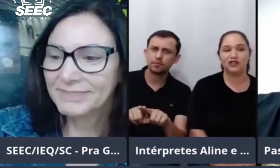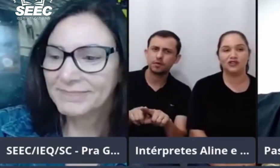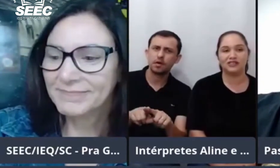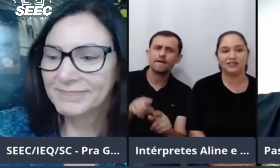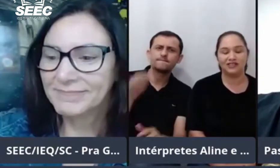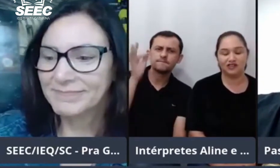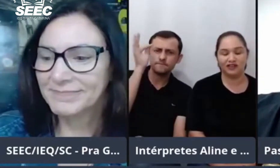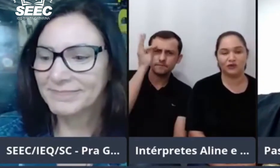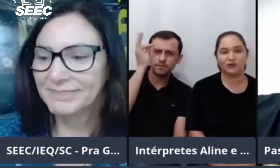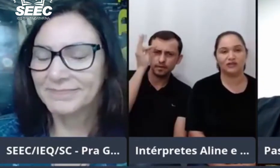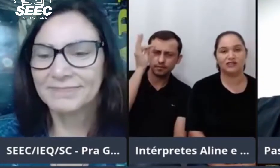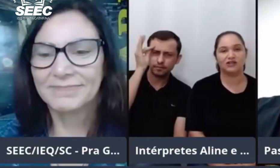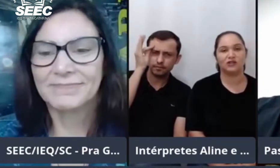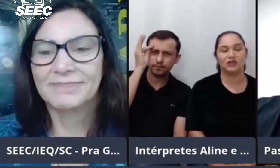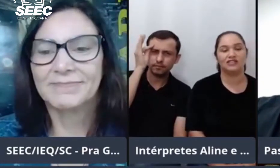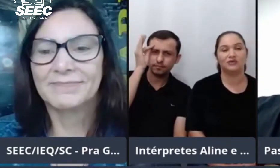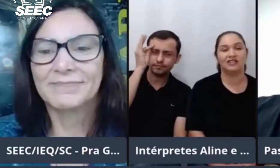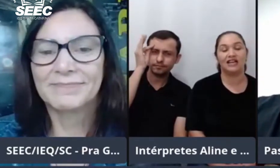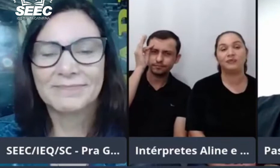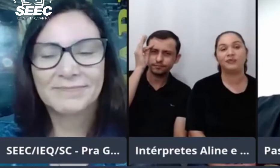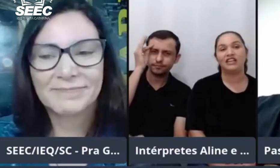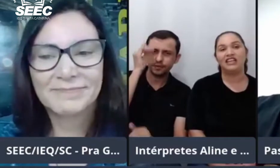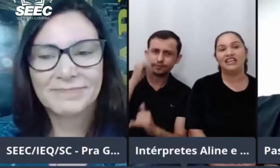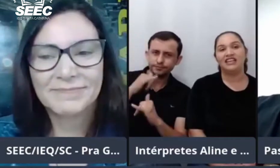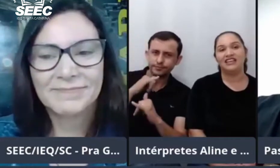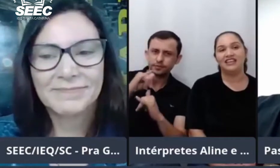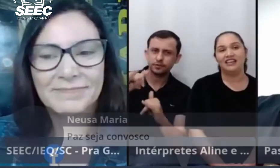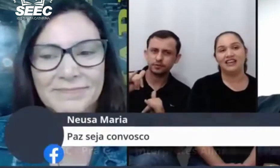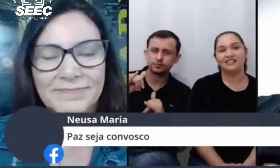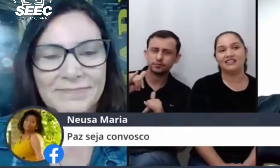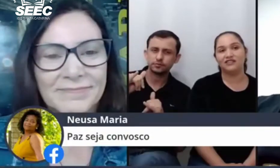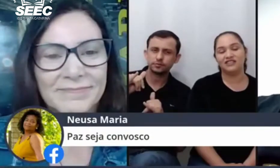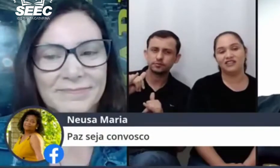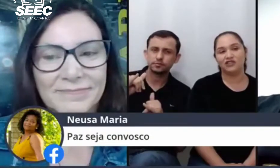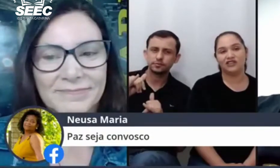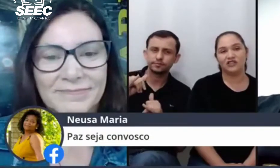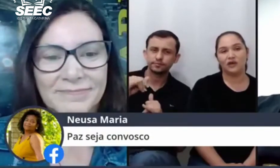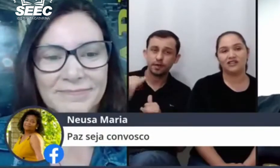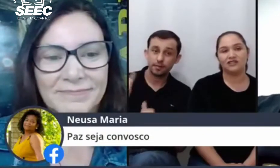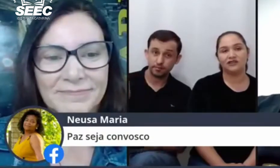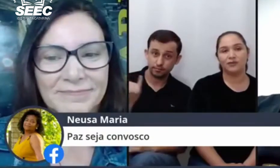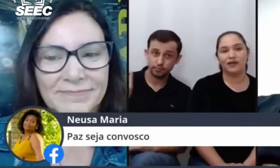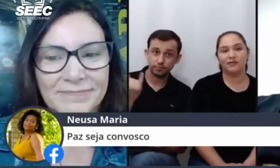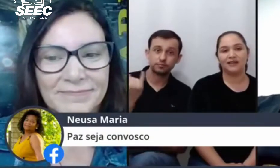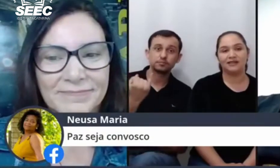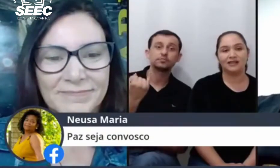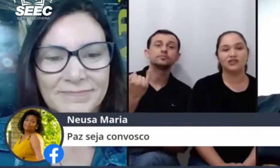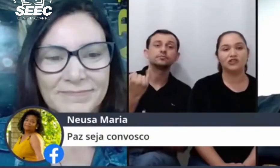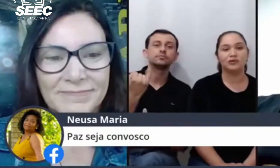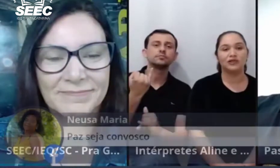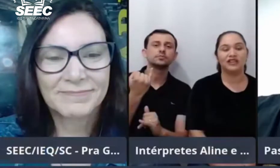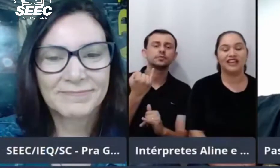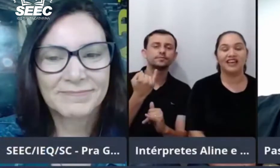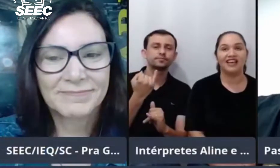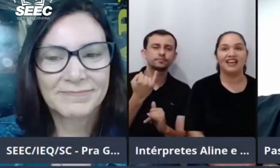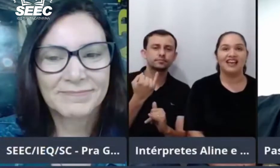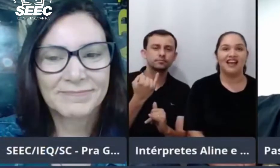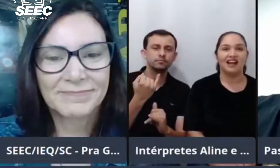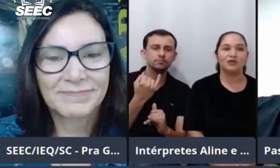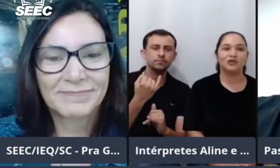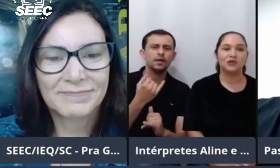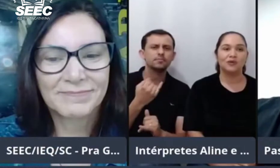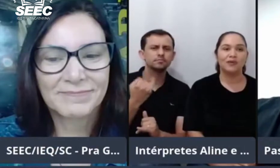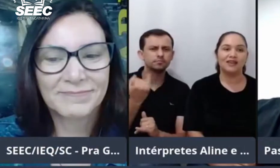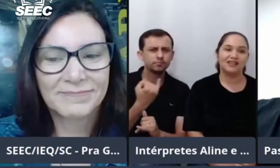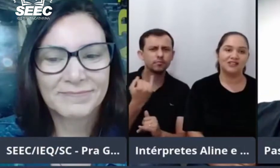para a gente, assim, né, já faz alguns anos que nós conhecemos ela. E essa entrevista que a gente fez com ela, assim, foi bem impactante, porque